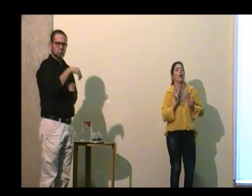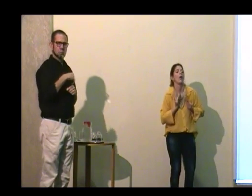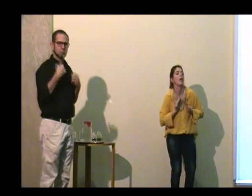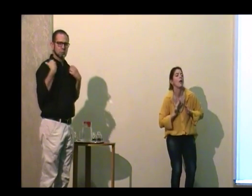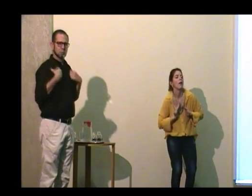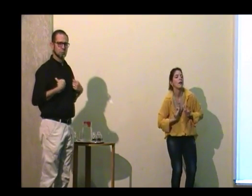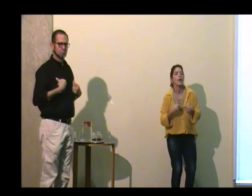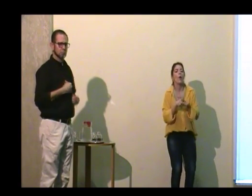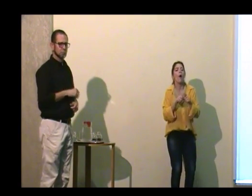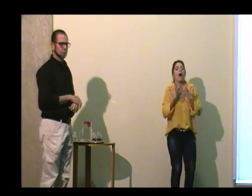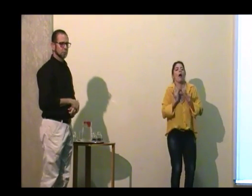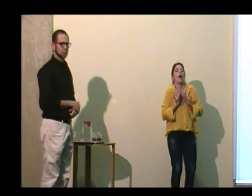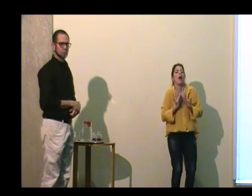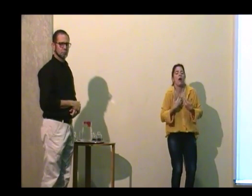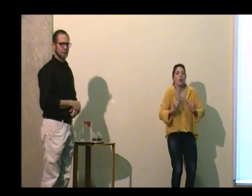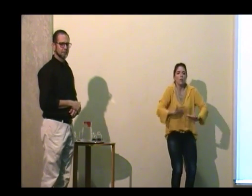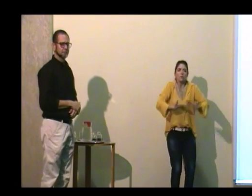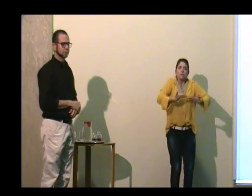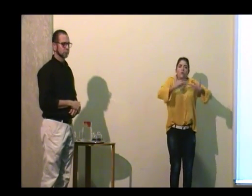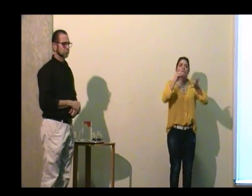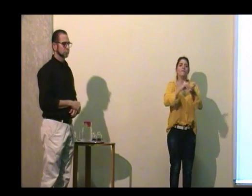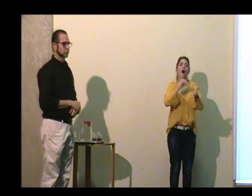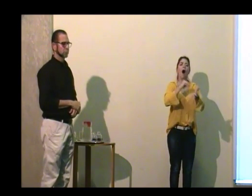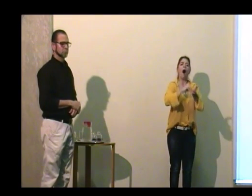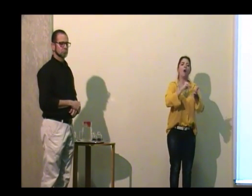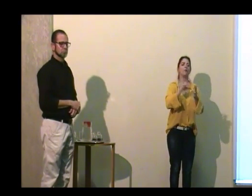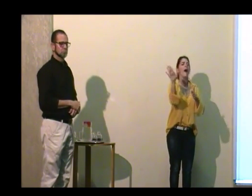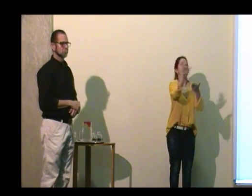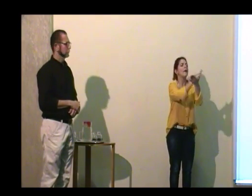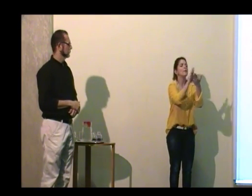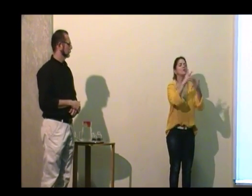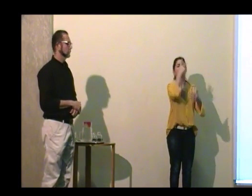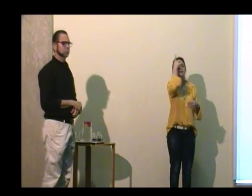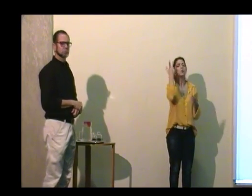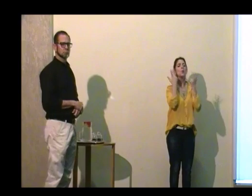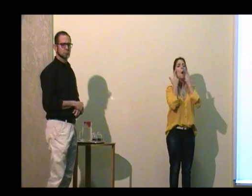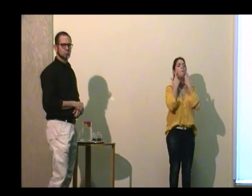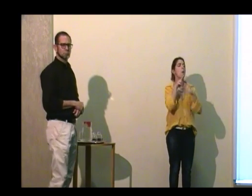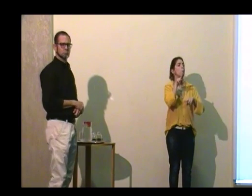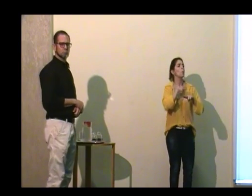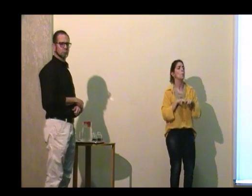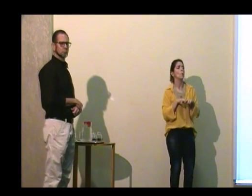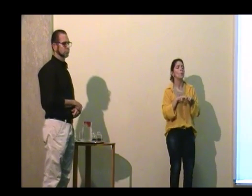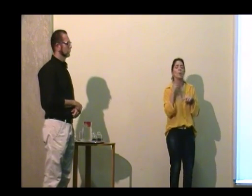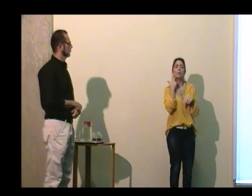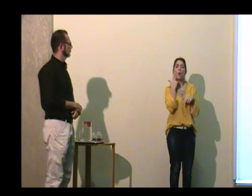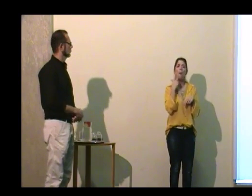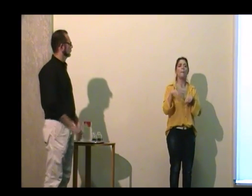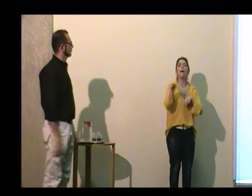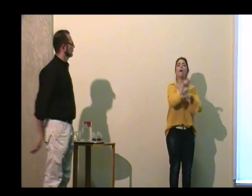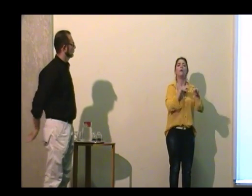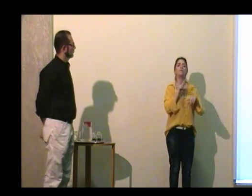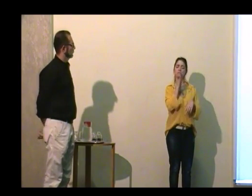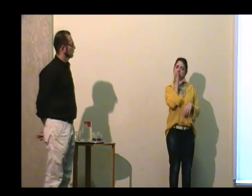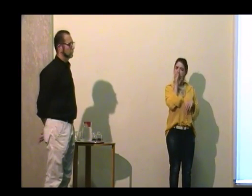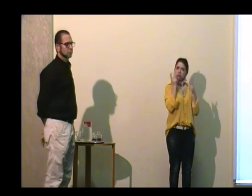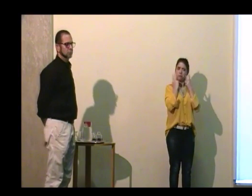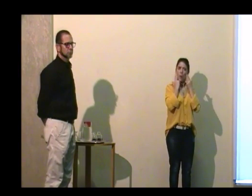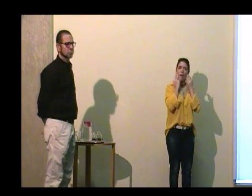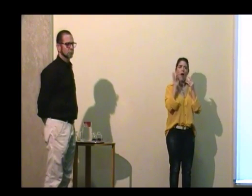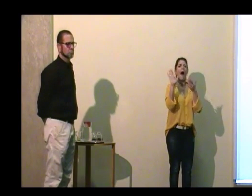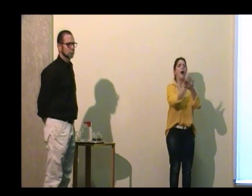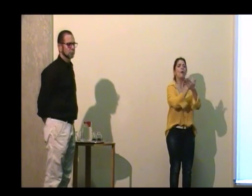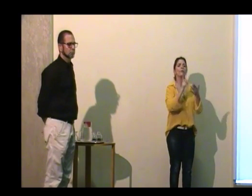faz academia, a gente cansa, né? A gente sua, cansa, né? Falta o fôlego. Quando a gente está